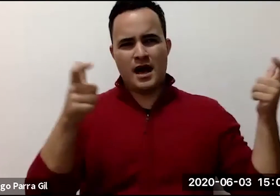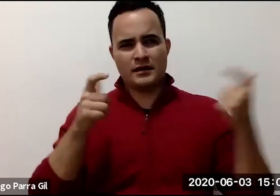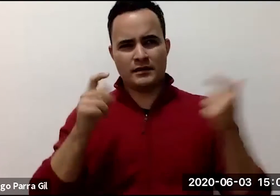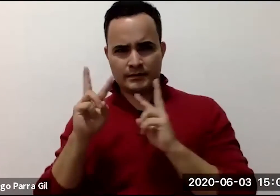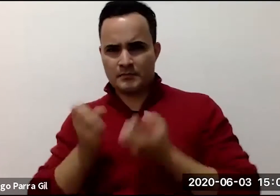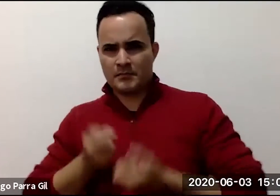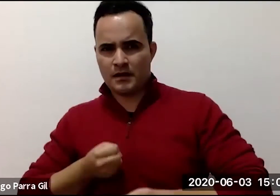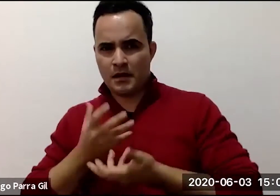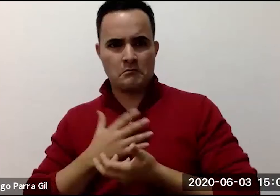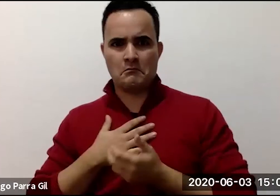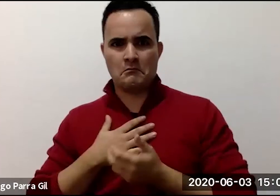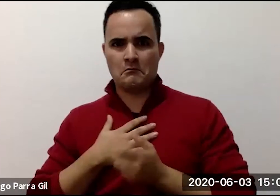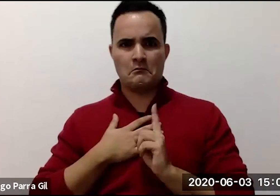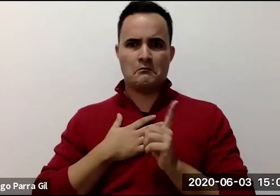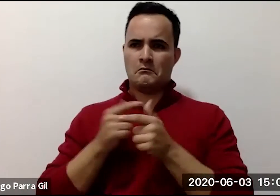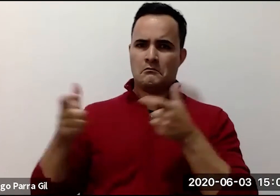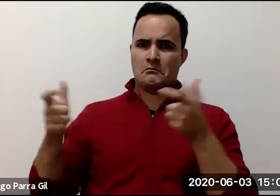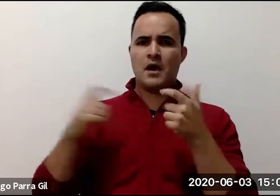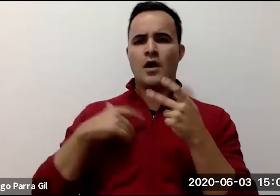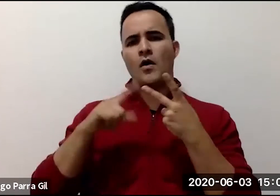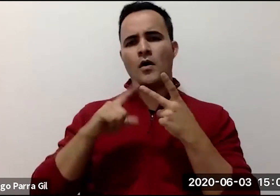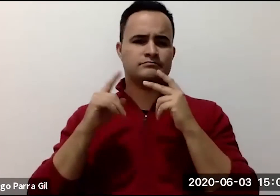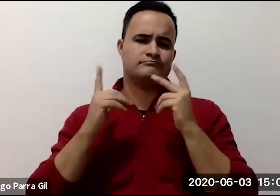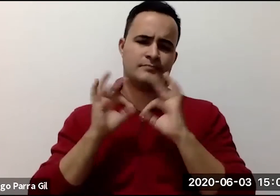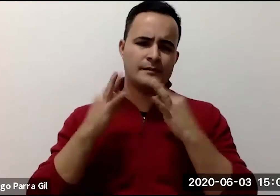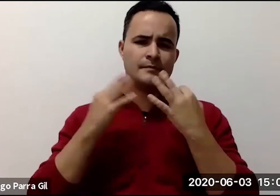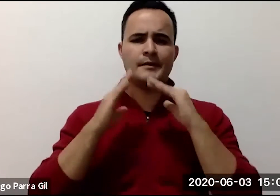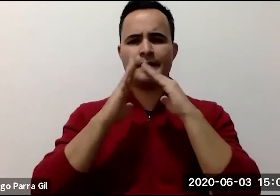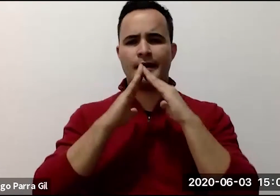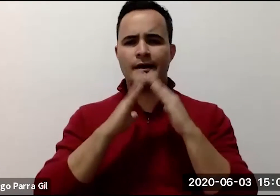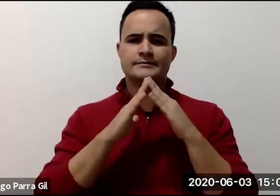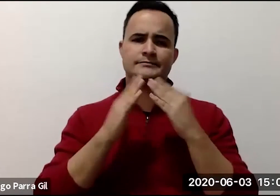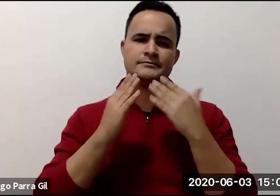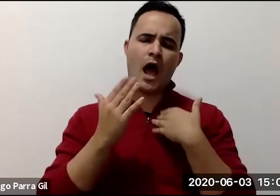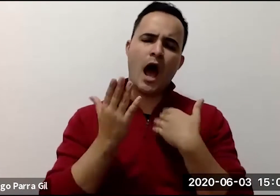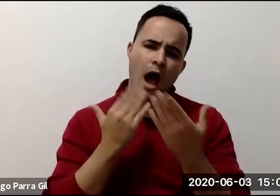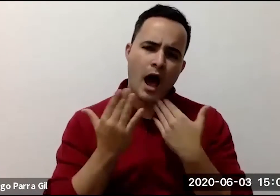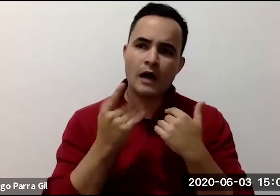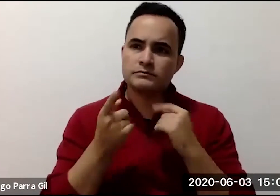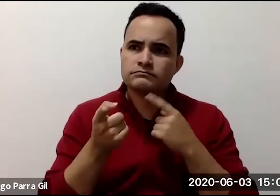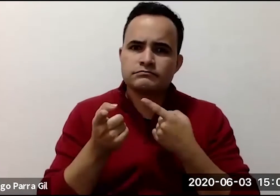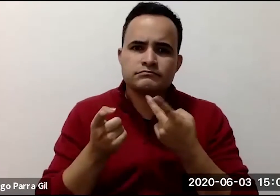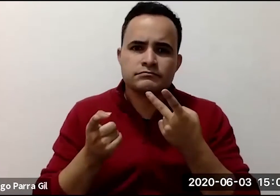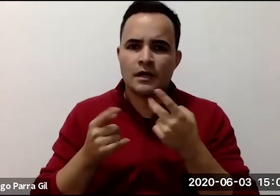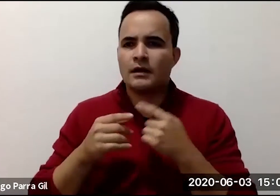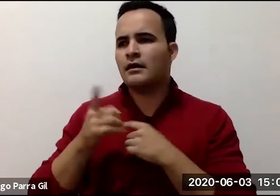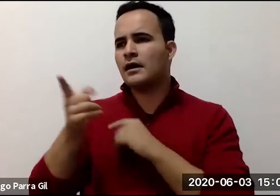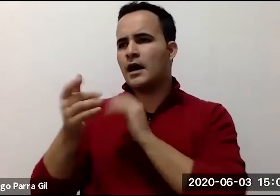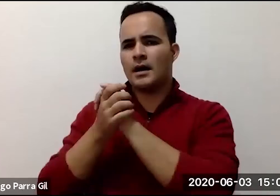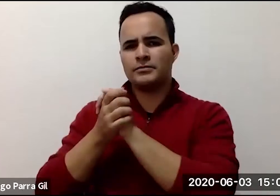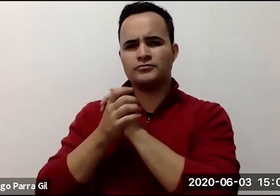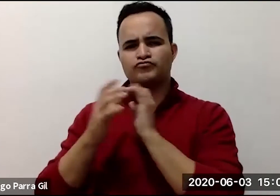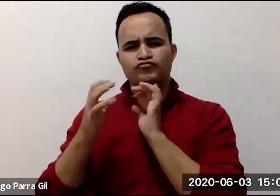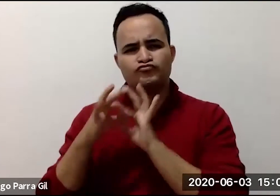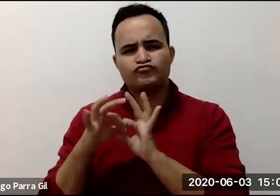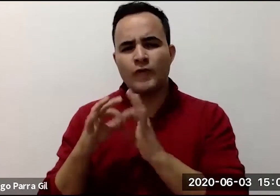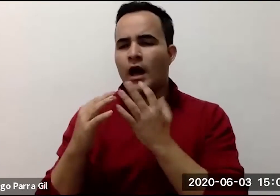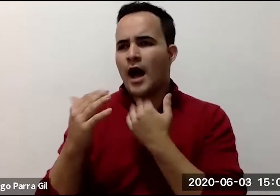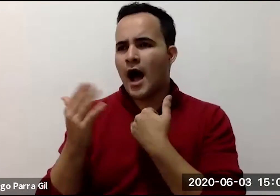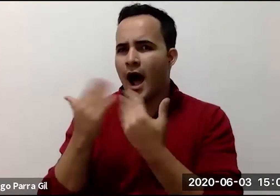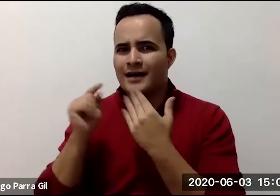en la intimidad de la familia, con algún amigo o amiga muy cercana,